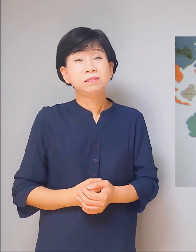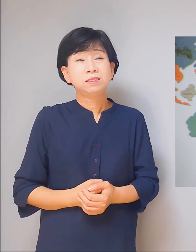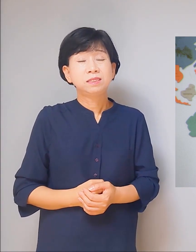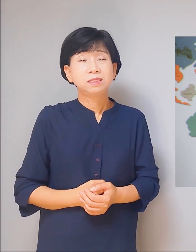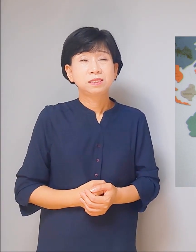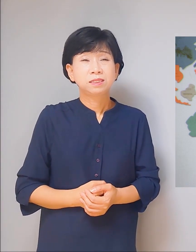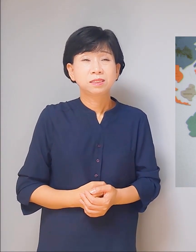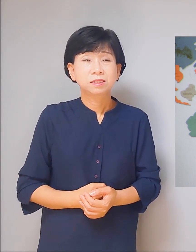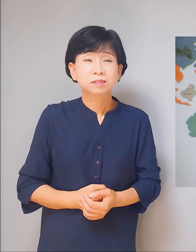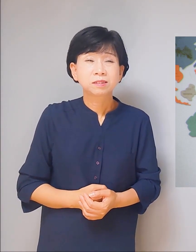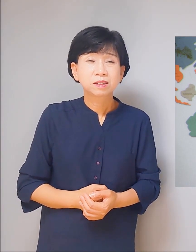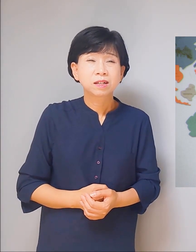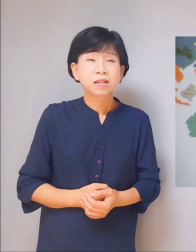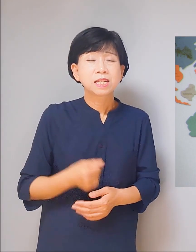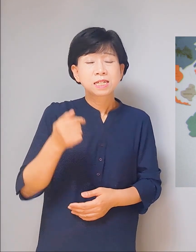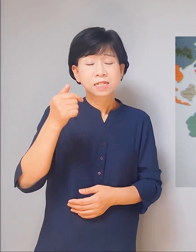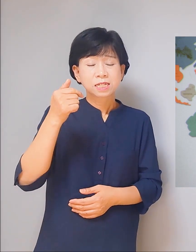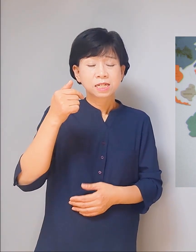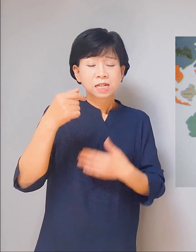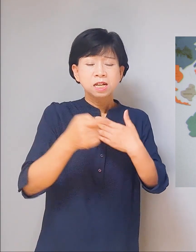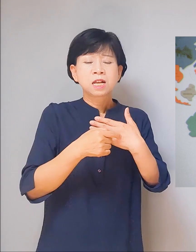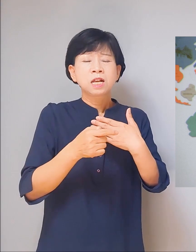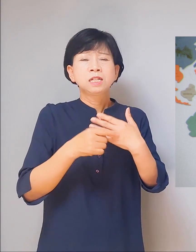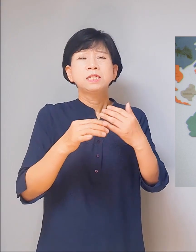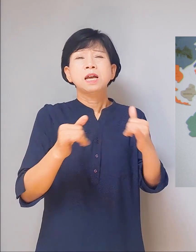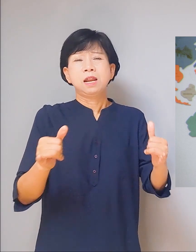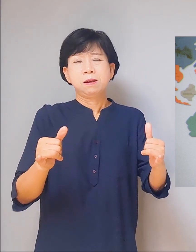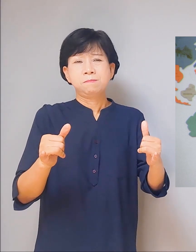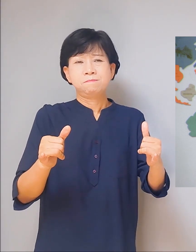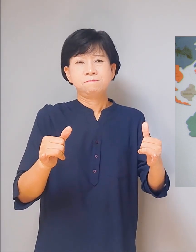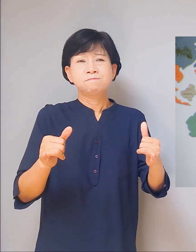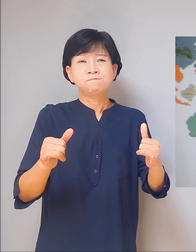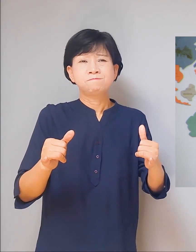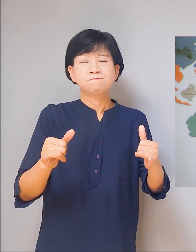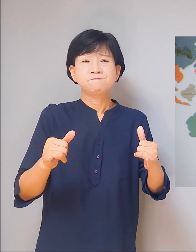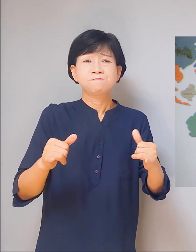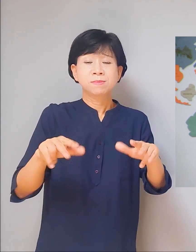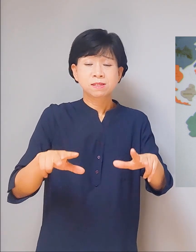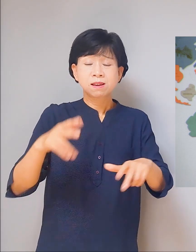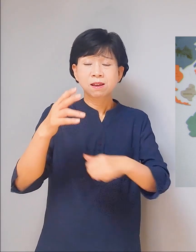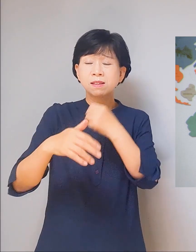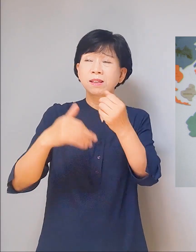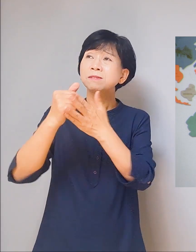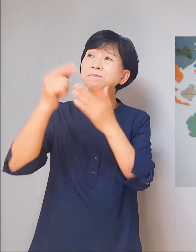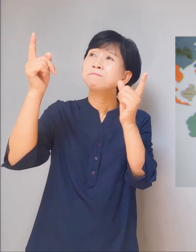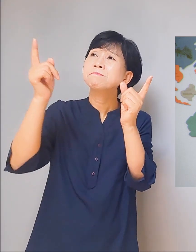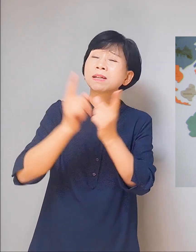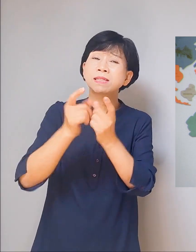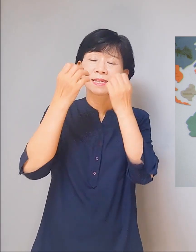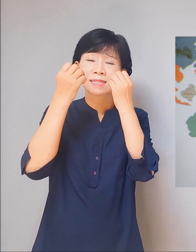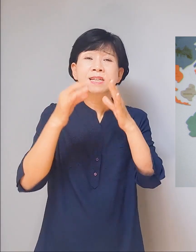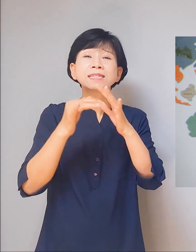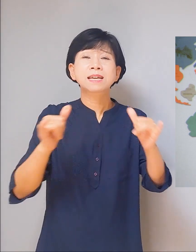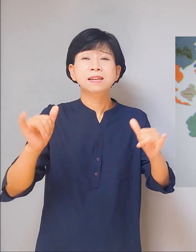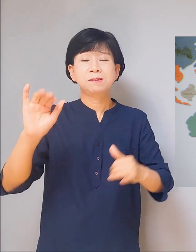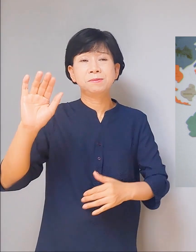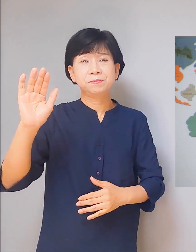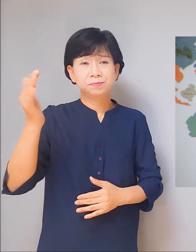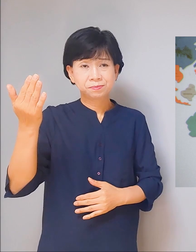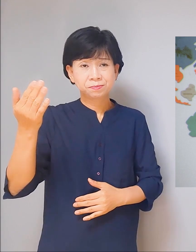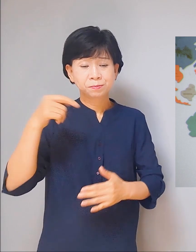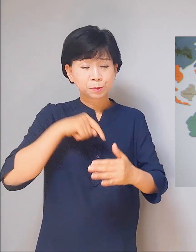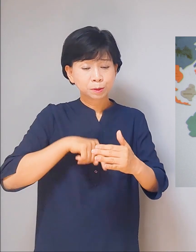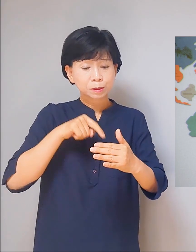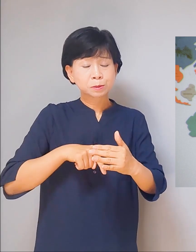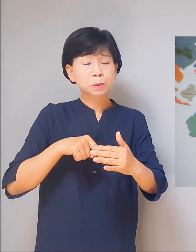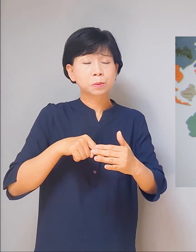야곱을 얘기하고 있는 거예요. 이젠 하나님 만나고 새 사람이 되었죠. 베델의 하나님을 만나고 한